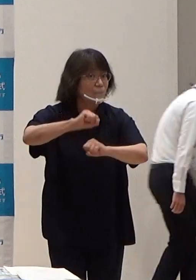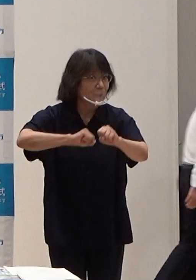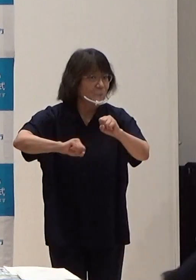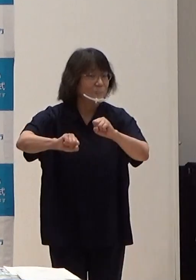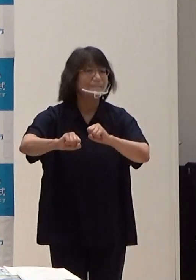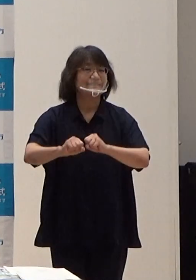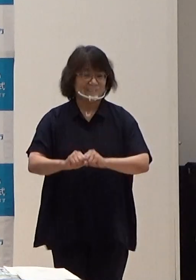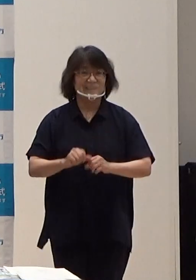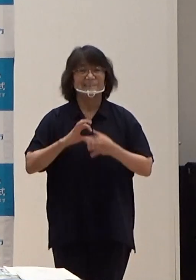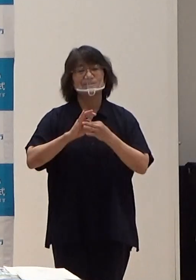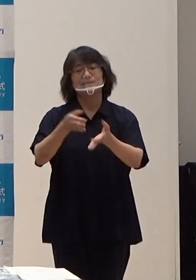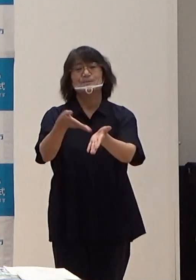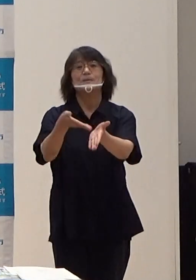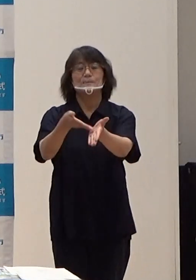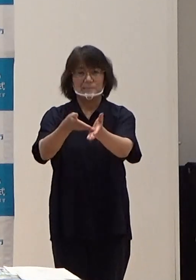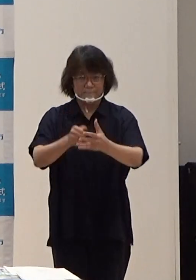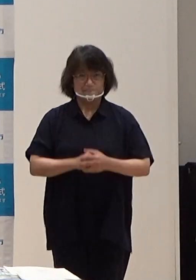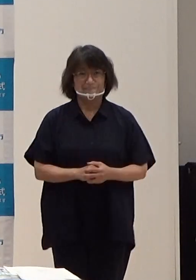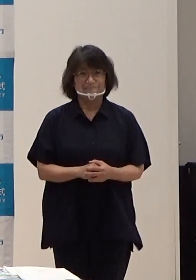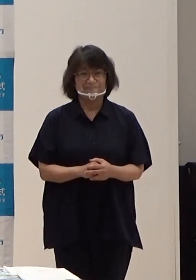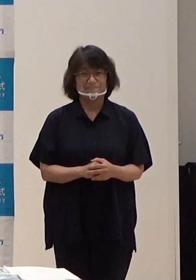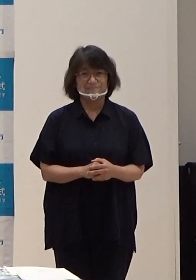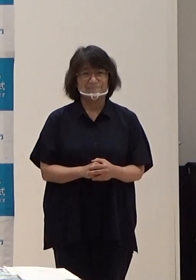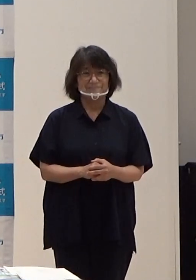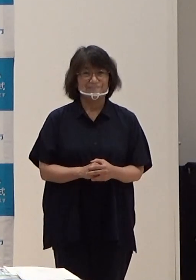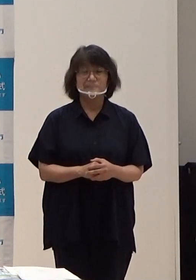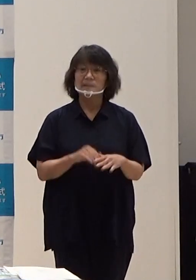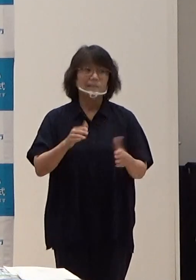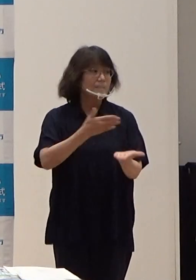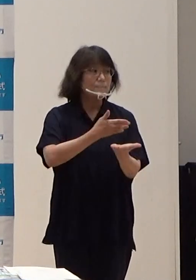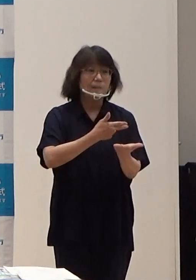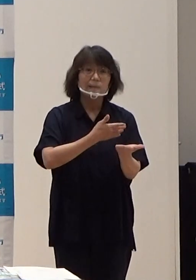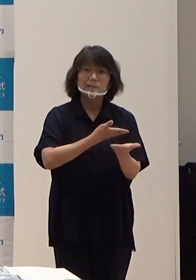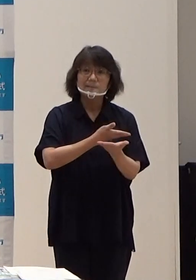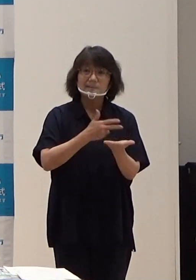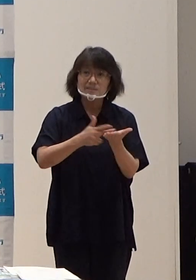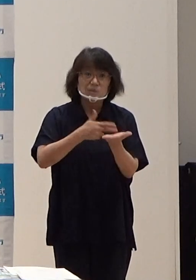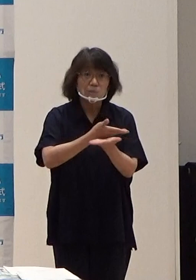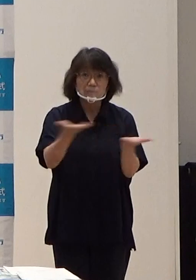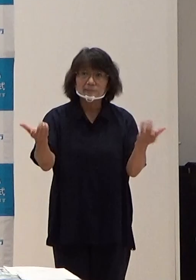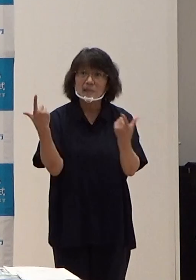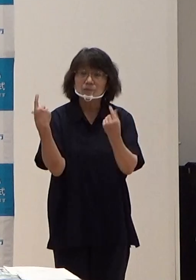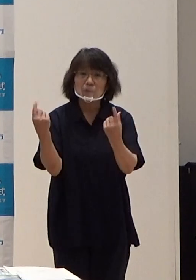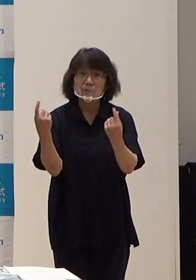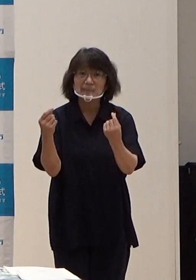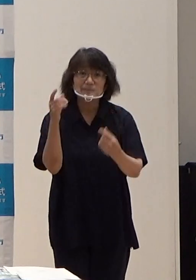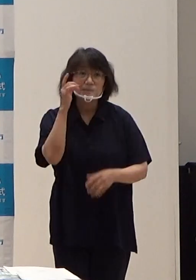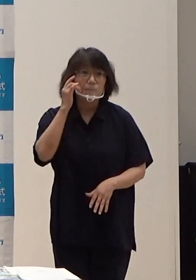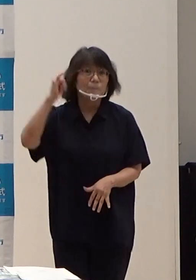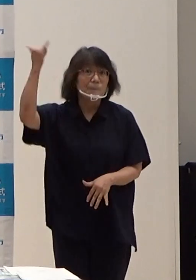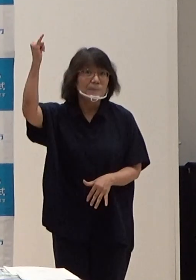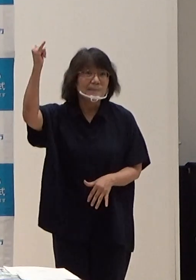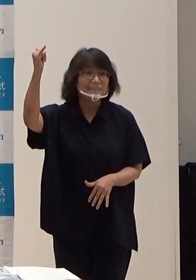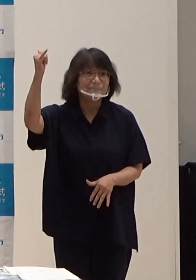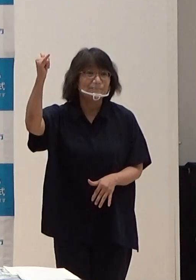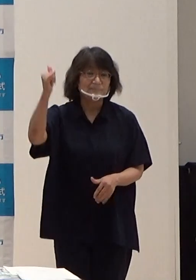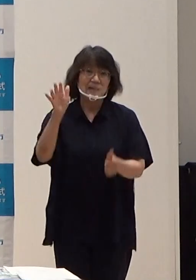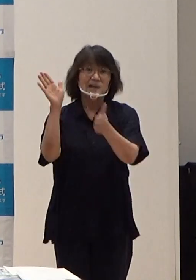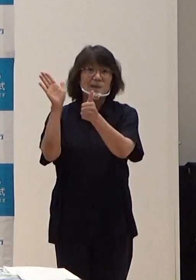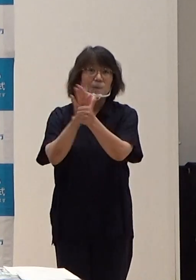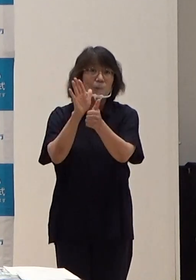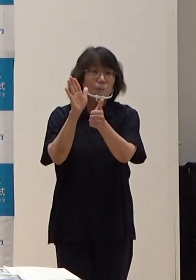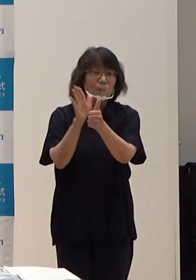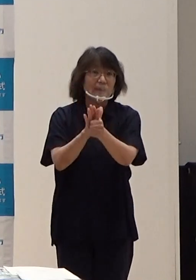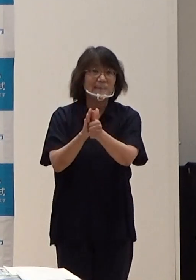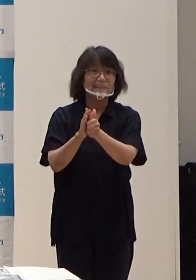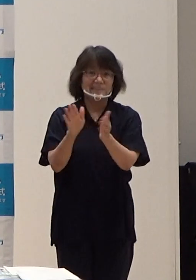が、当時におきましては今お配りいたしましたようにですね、パパママ応援手帳というようなことで、これ